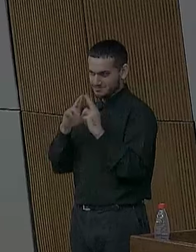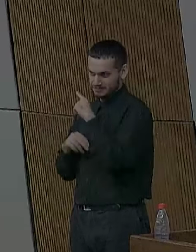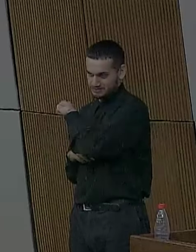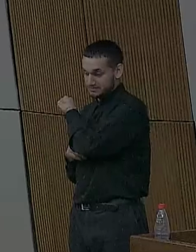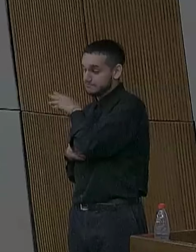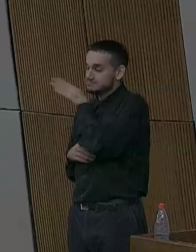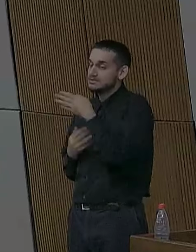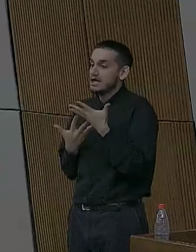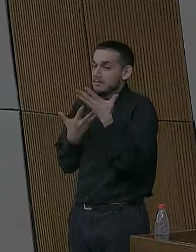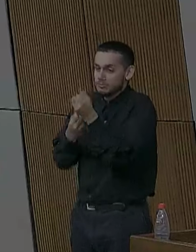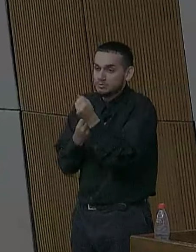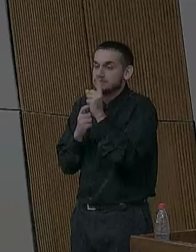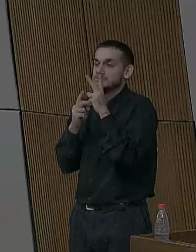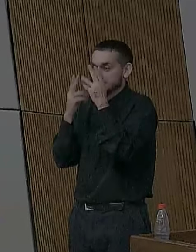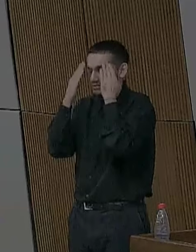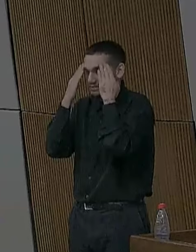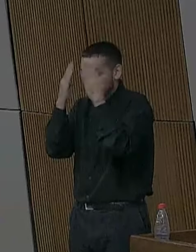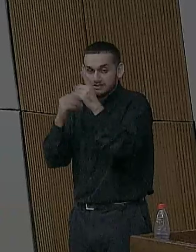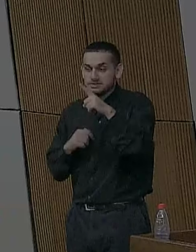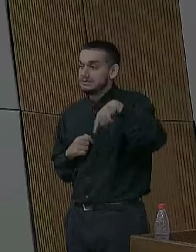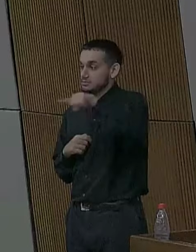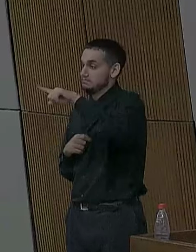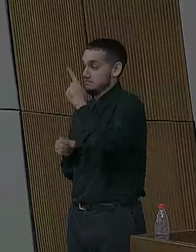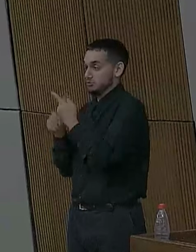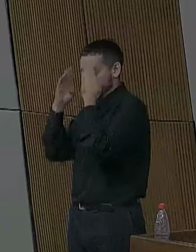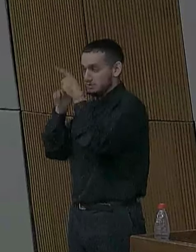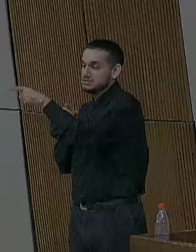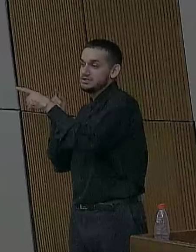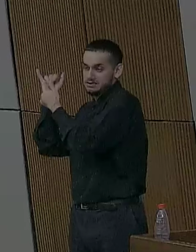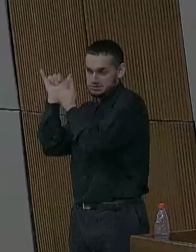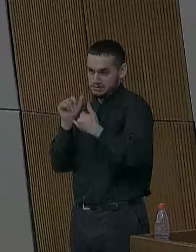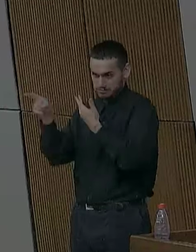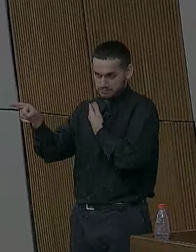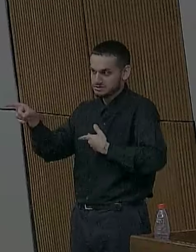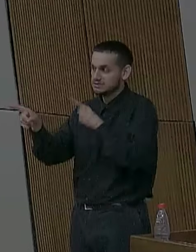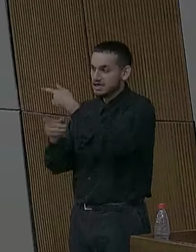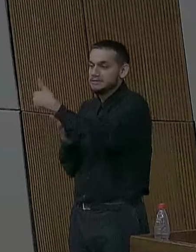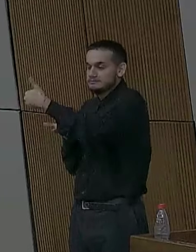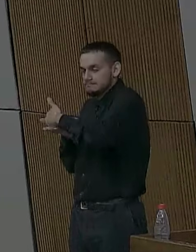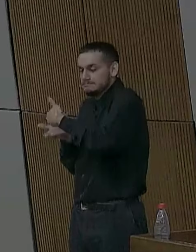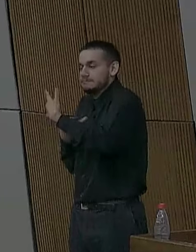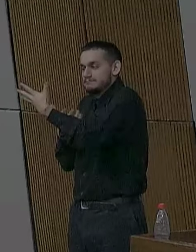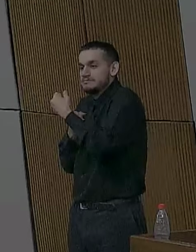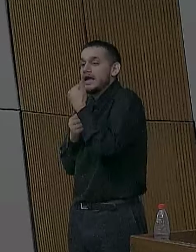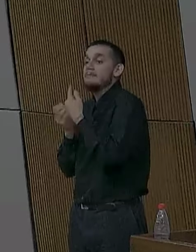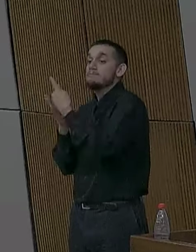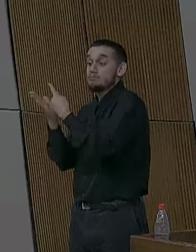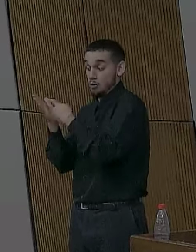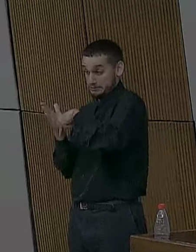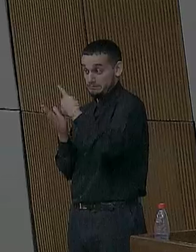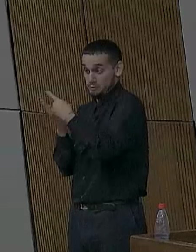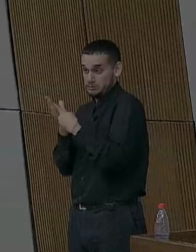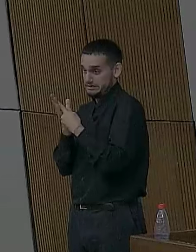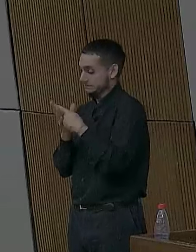apoyo y agradecimiento a la Fundación Saraquí, ya que una vez más está encarando un proyecto muy